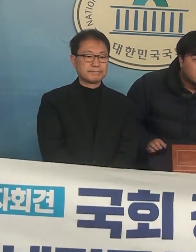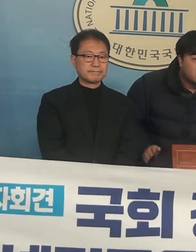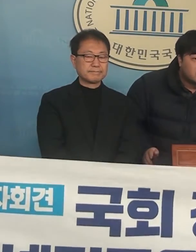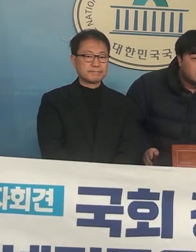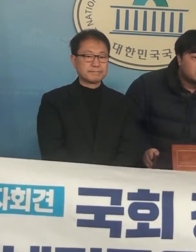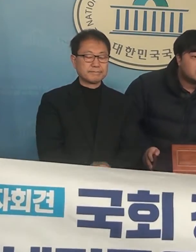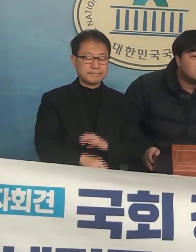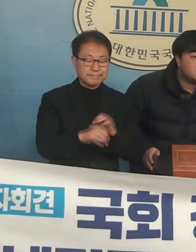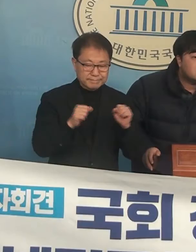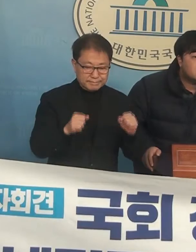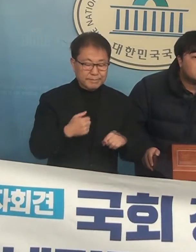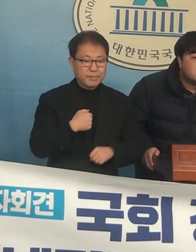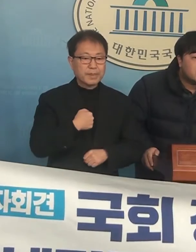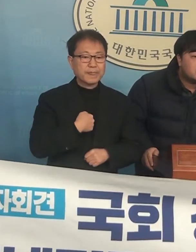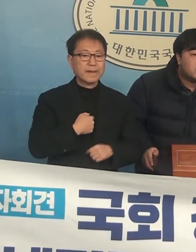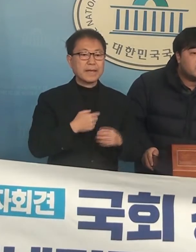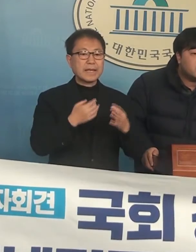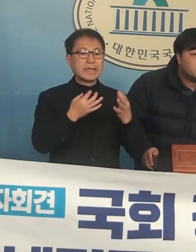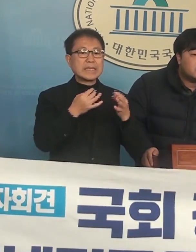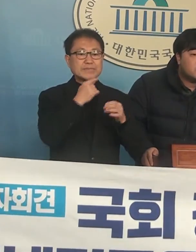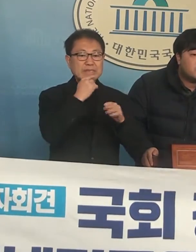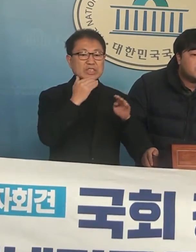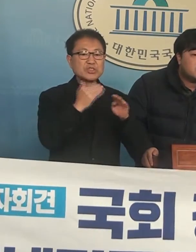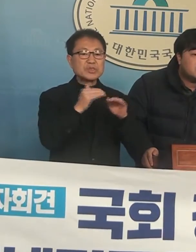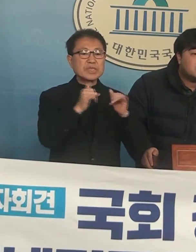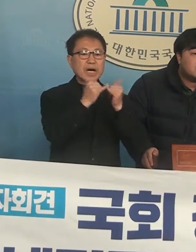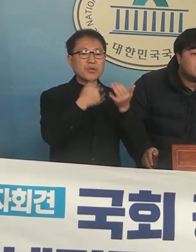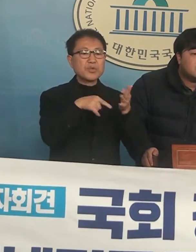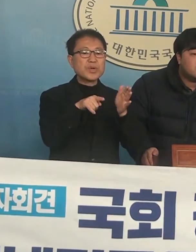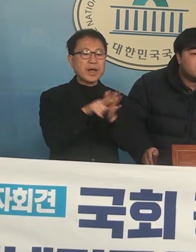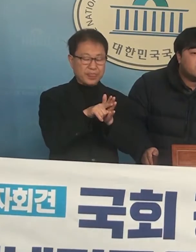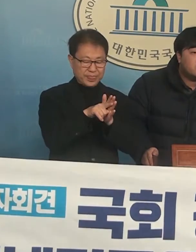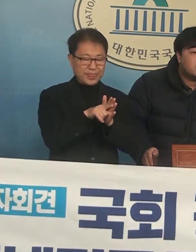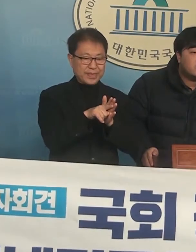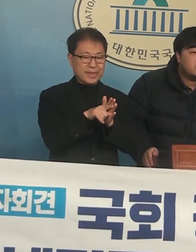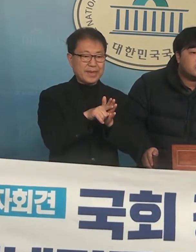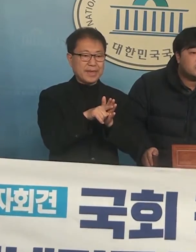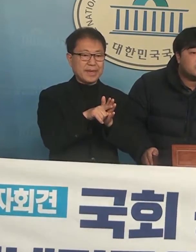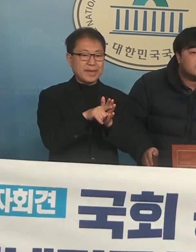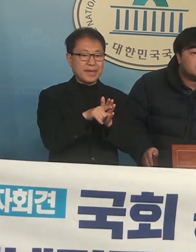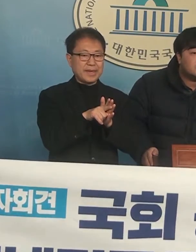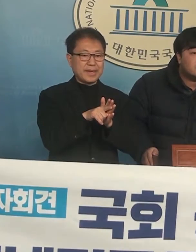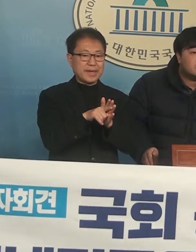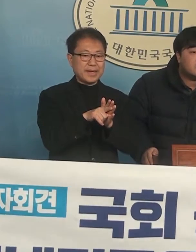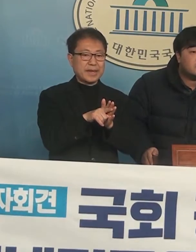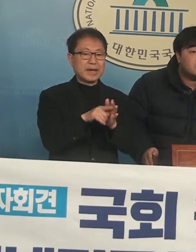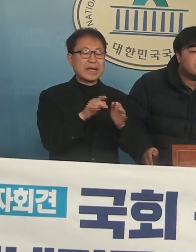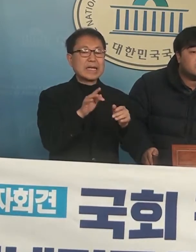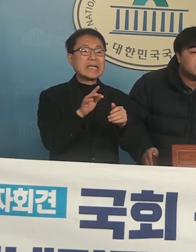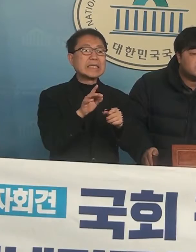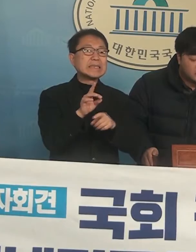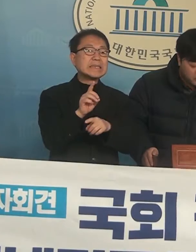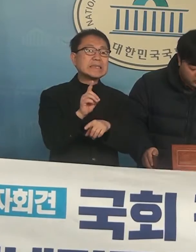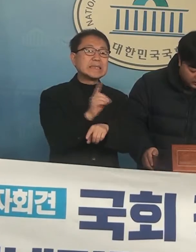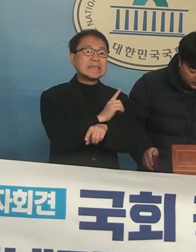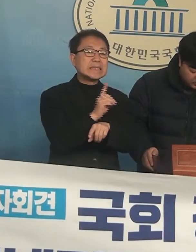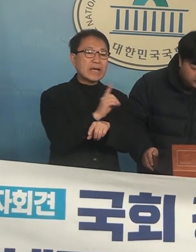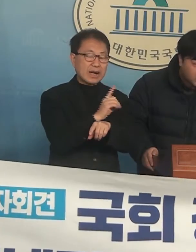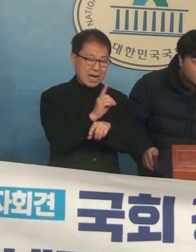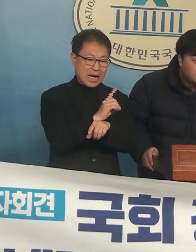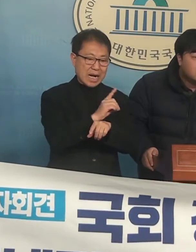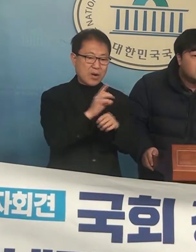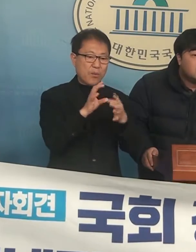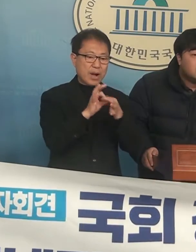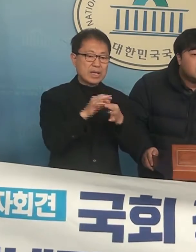예, 안녕하세요. 저는 민주사회를 위한 변호사 모임 디지털정보위원회에서 현금 간사를 하고 있는 서치환